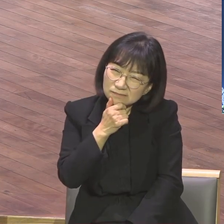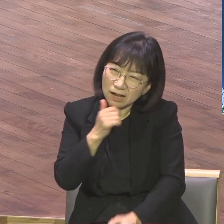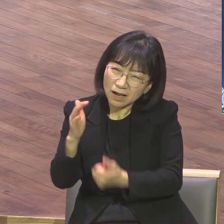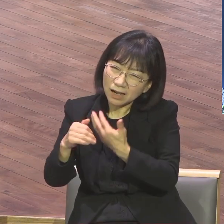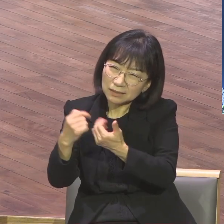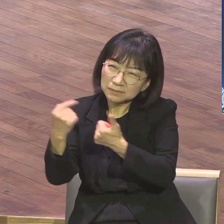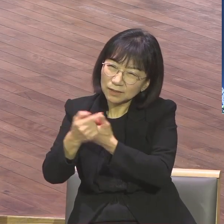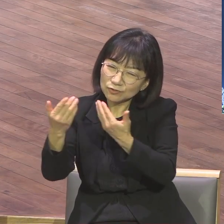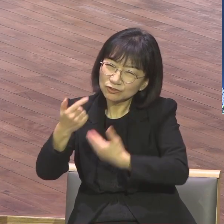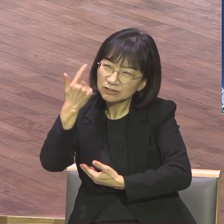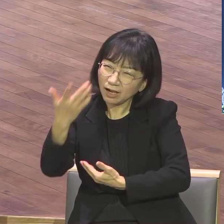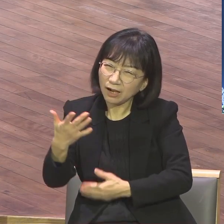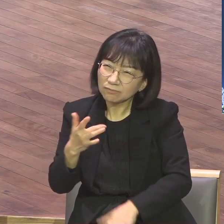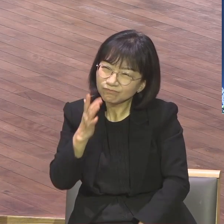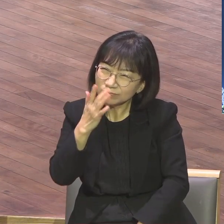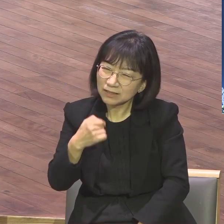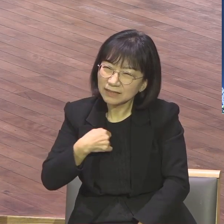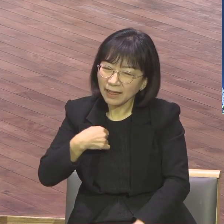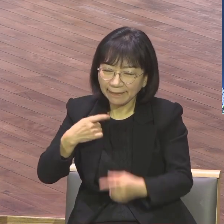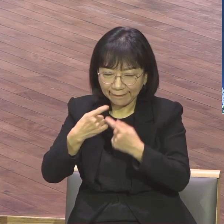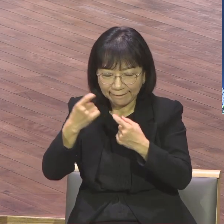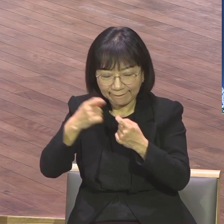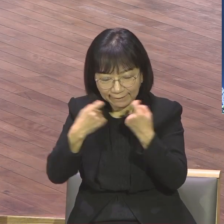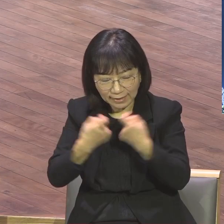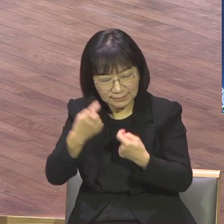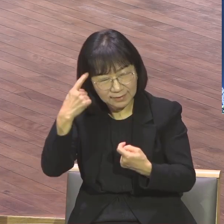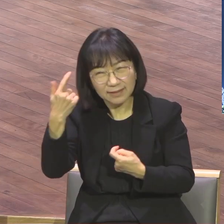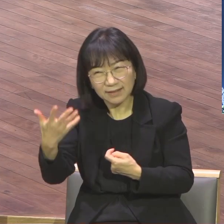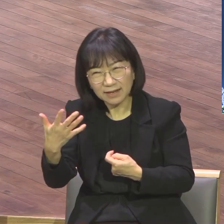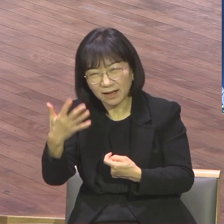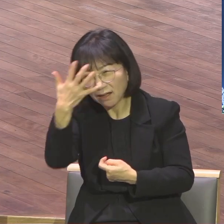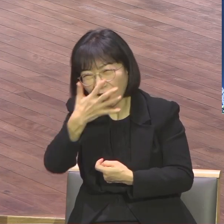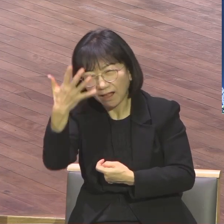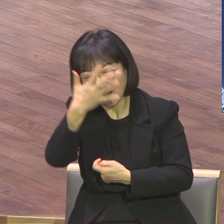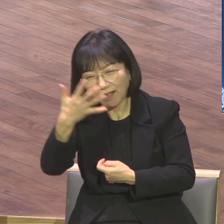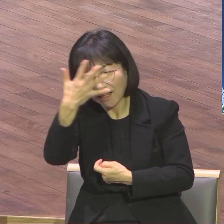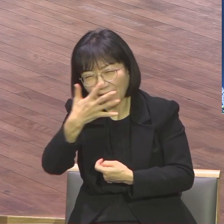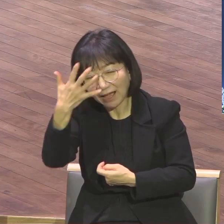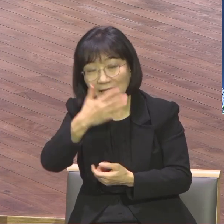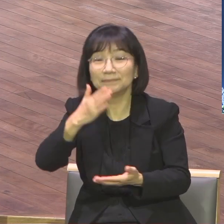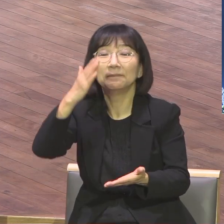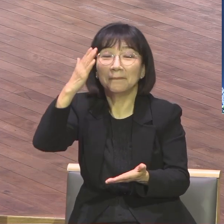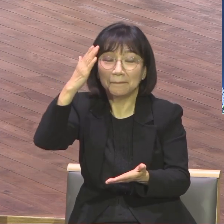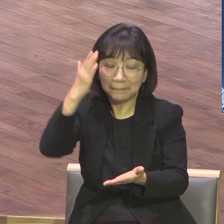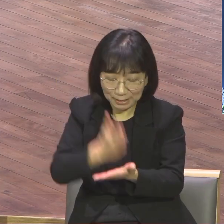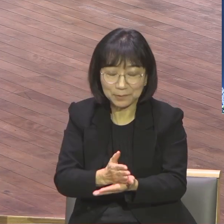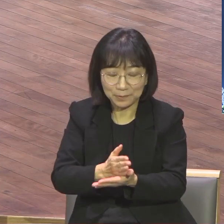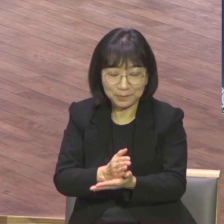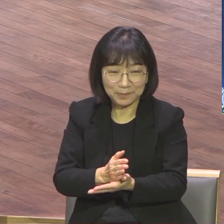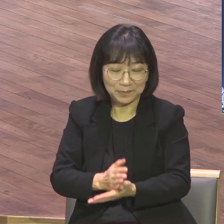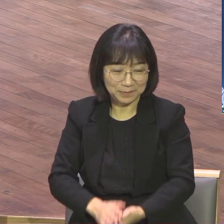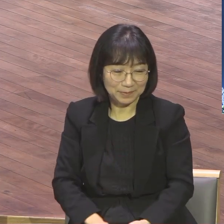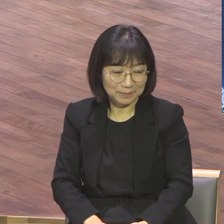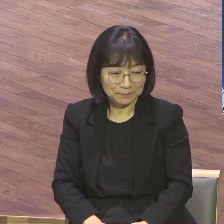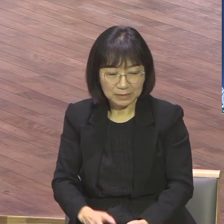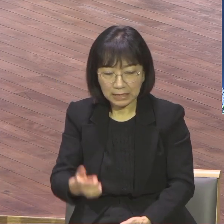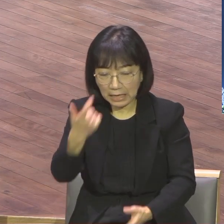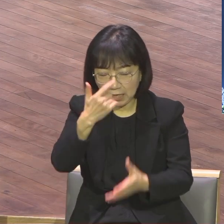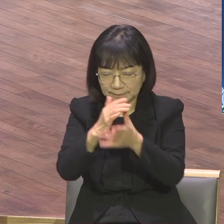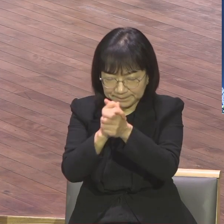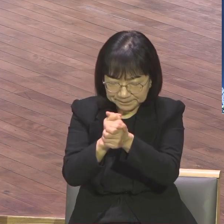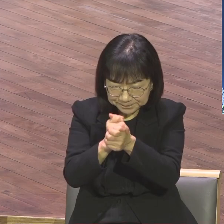이게 하나님 깨달음인지 이게 내 생각인지 감각인지 이런 부정적인 생각이 이렇게 복잡한 생각할 거 없어요.